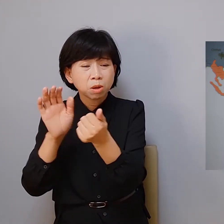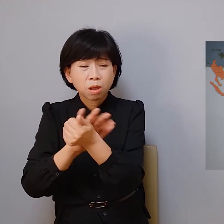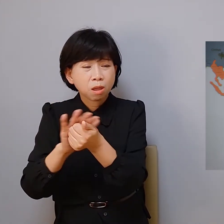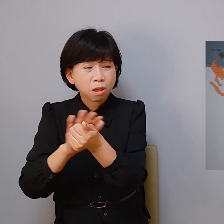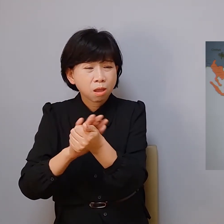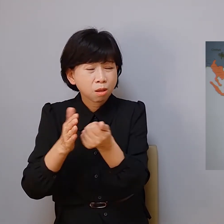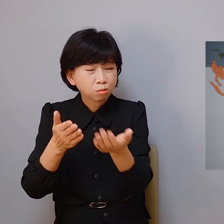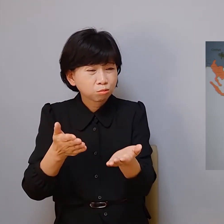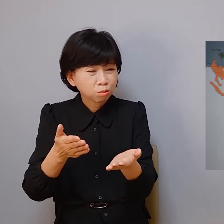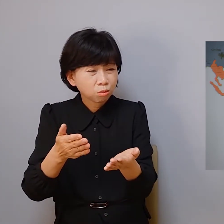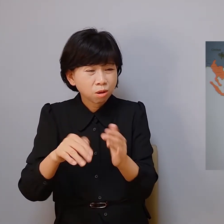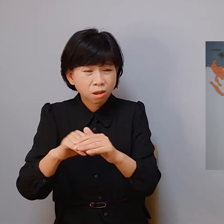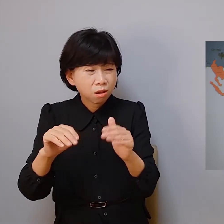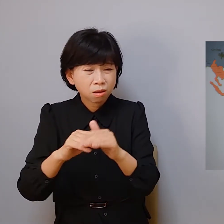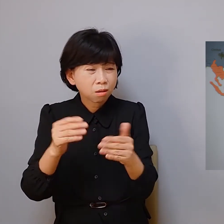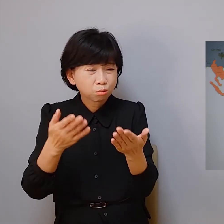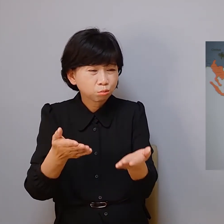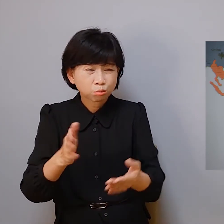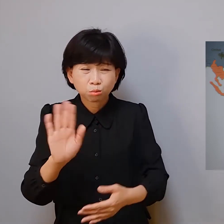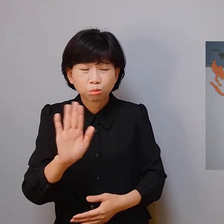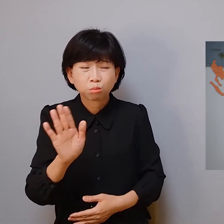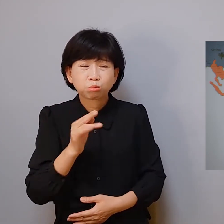거예요. 근데 하나님이